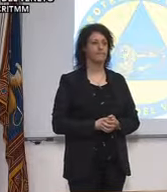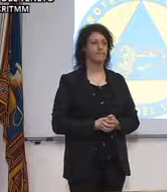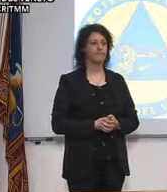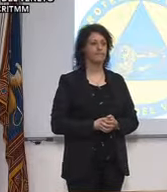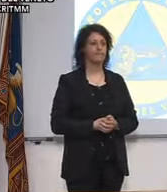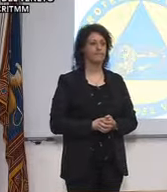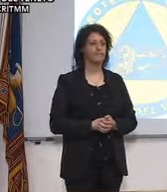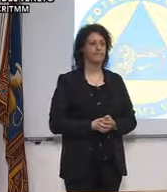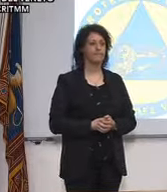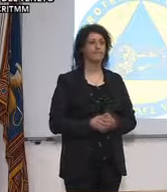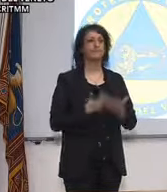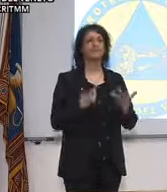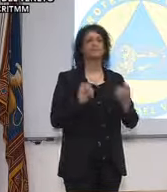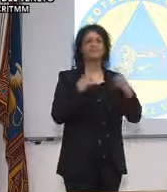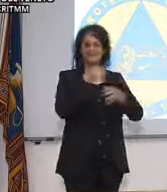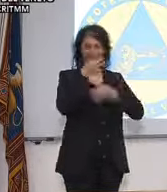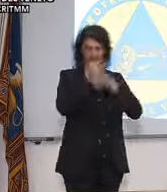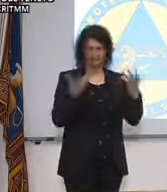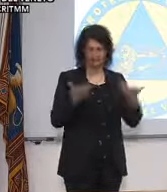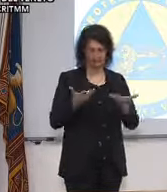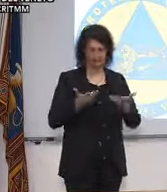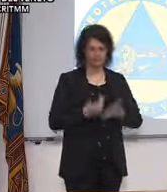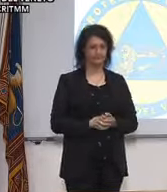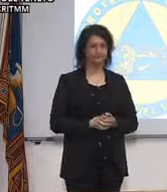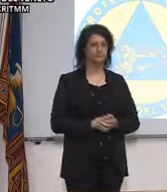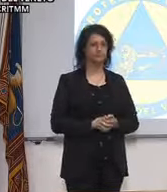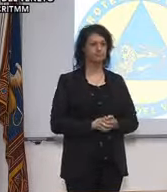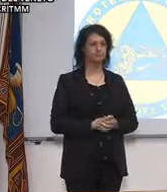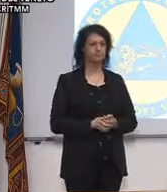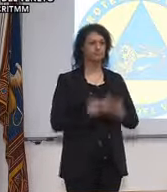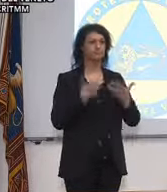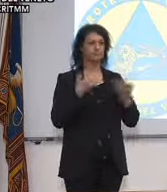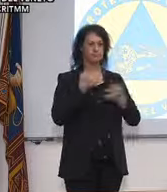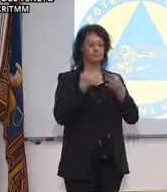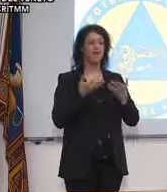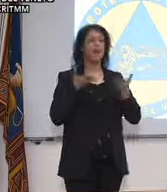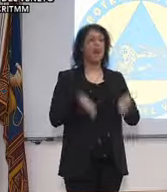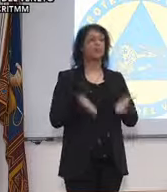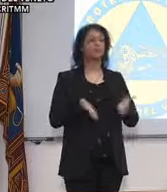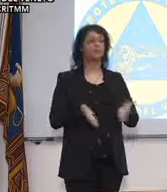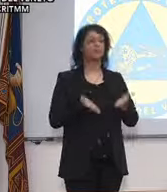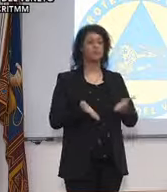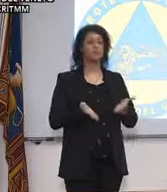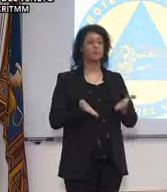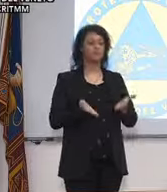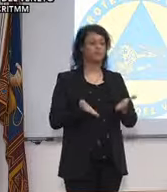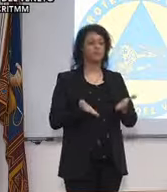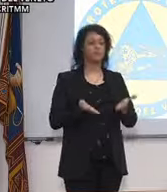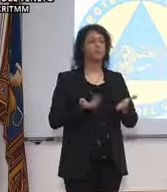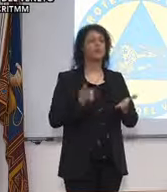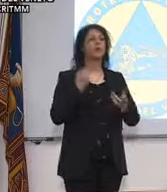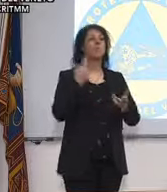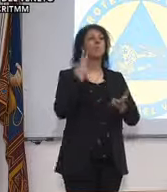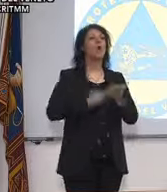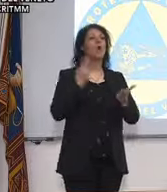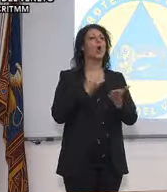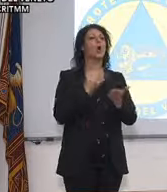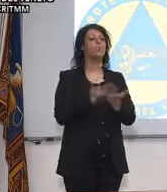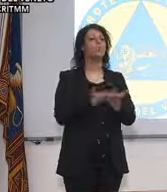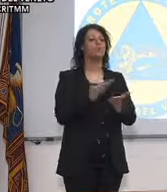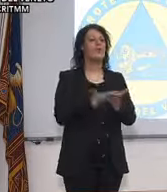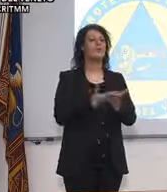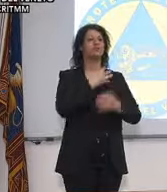ovviamente cosa vuol dire tutto questo? Vuol dire che uno, allo stato attuale non esiste una dimostrazione scientifica del fatto che ci